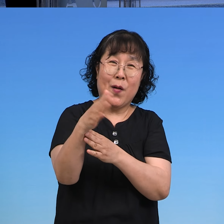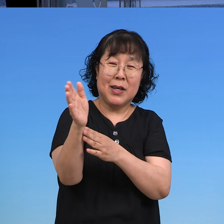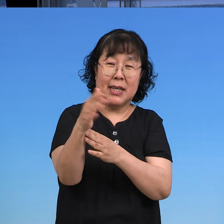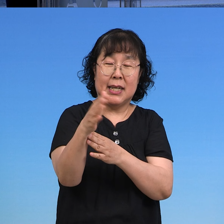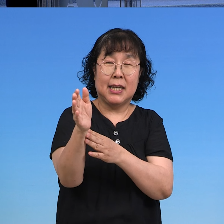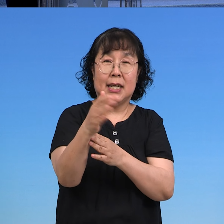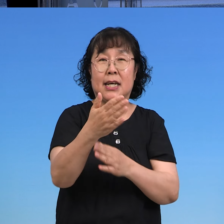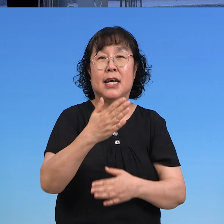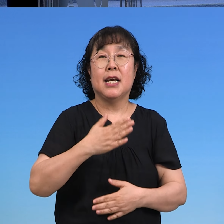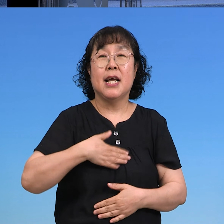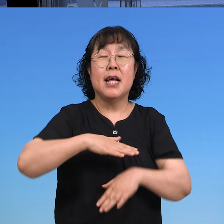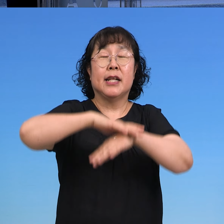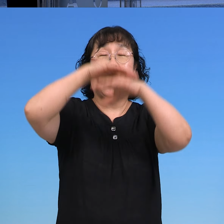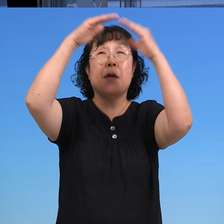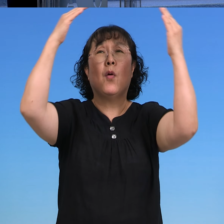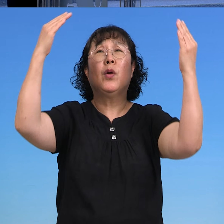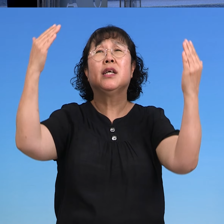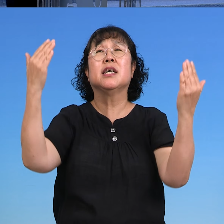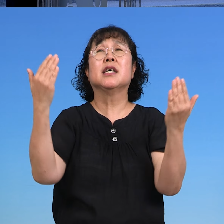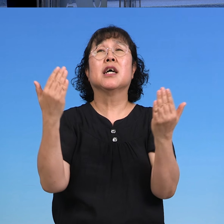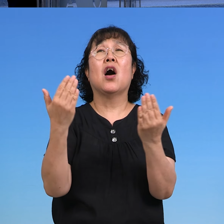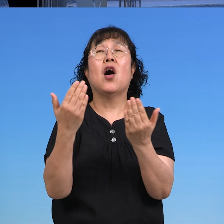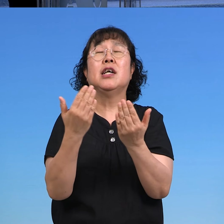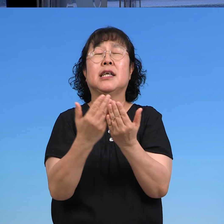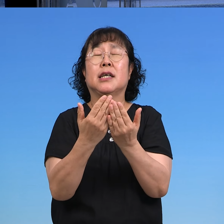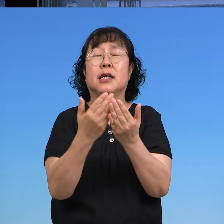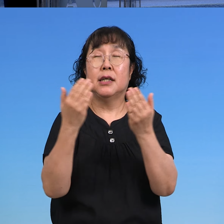내 모든 것 드릴 때